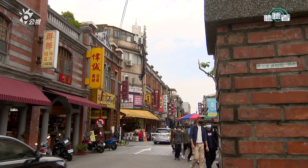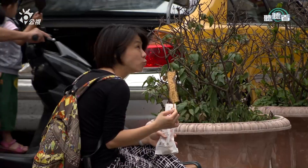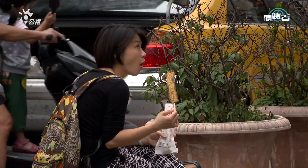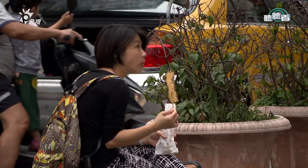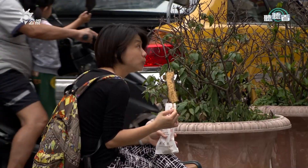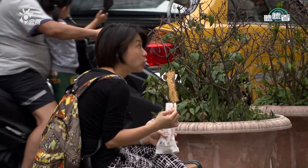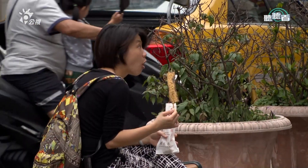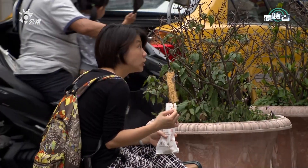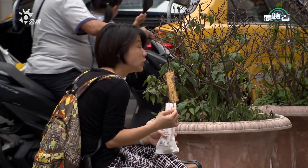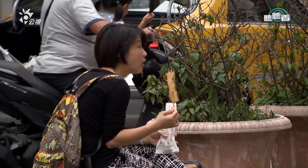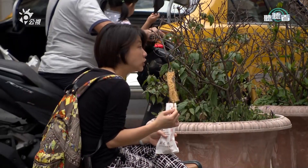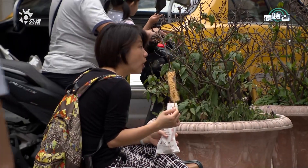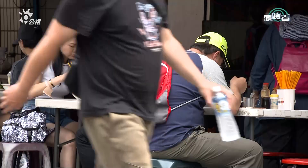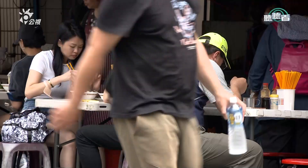党还是 自己要